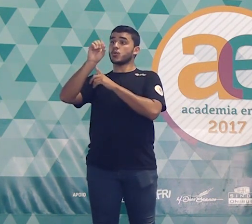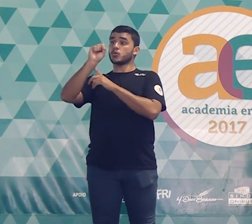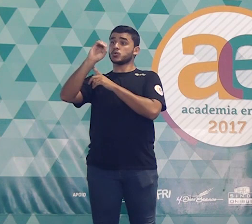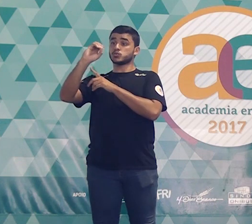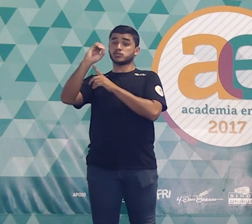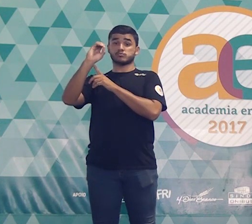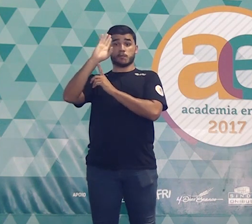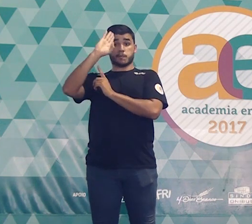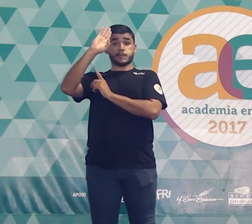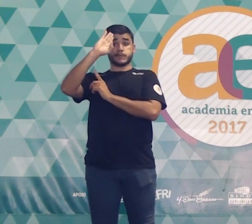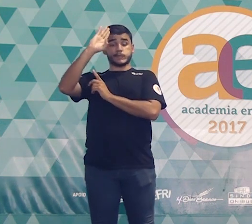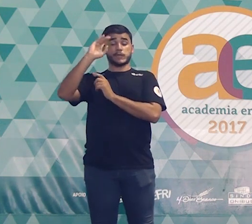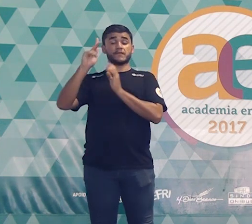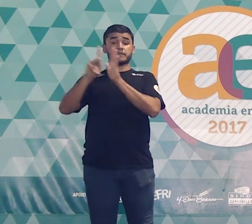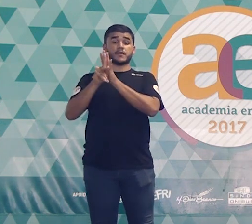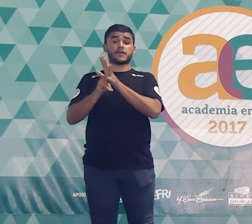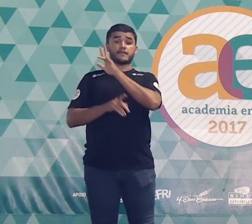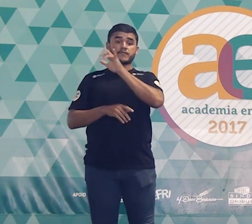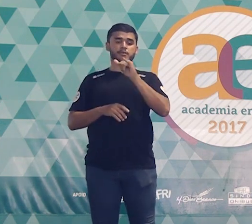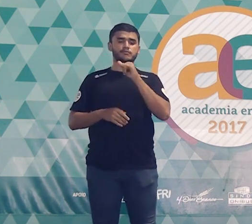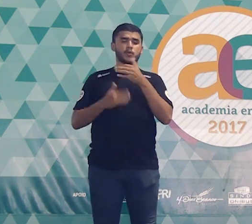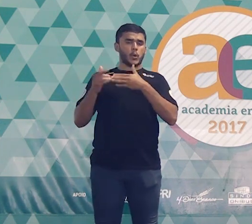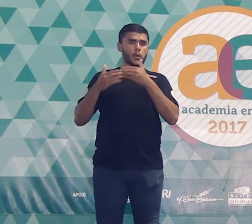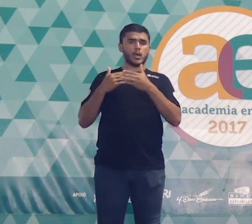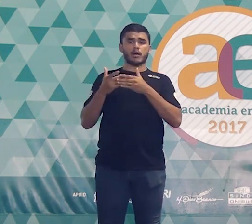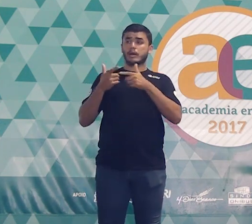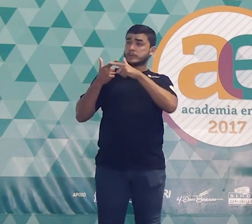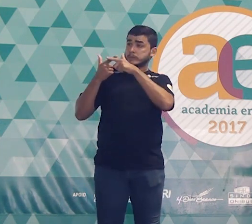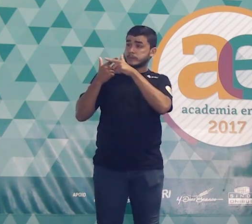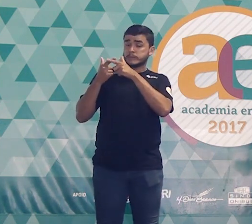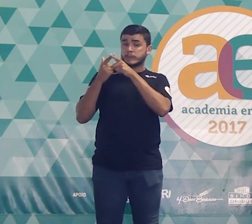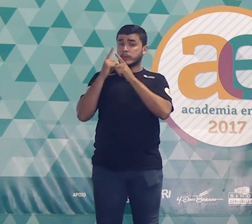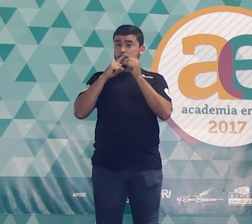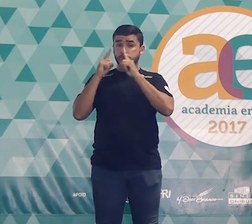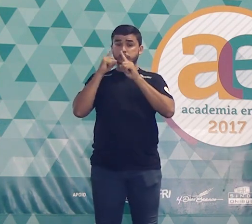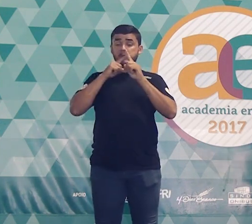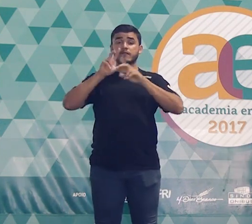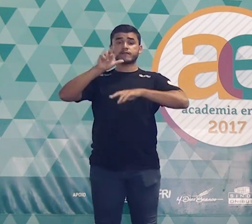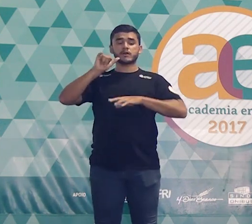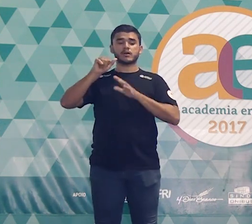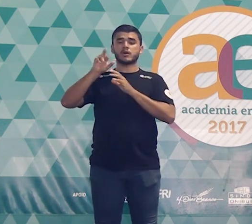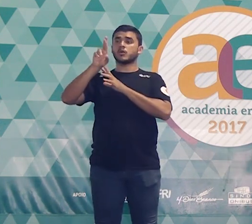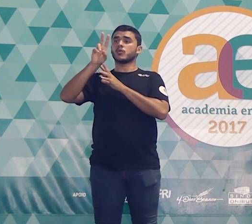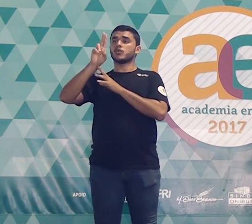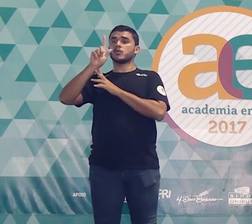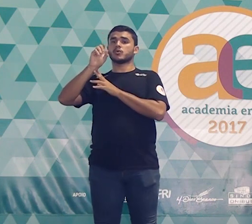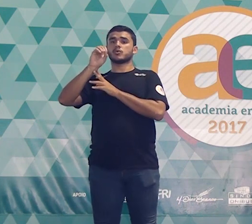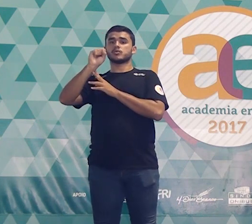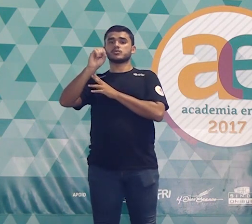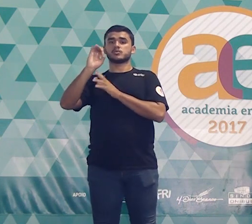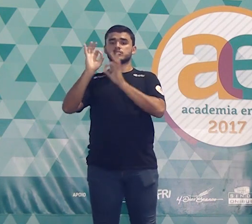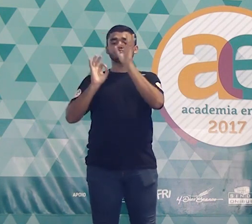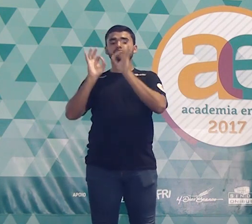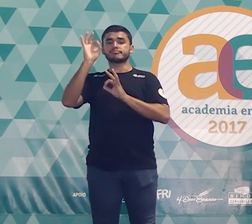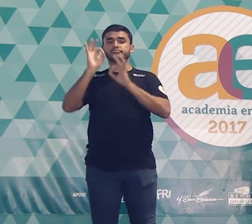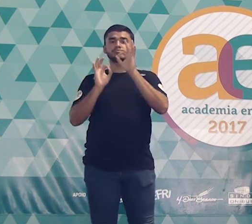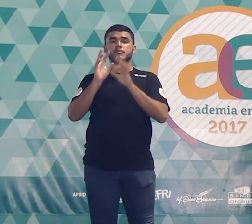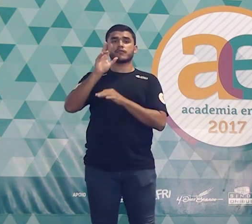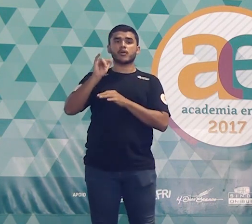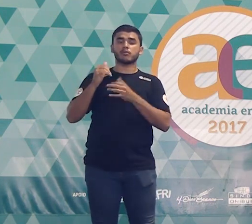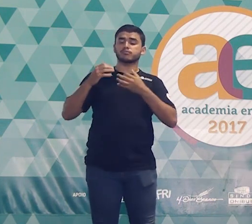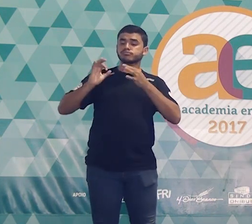tá? Então, qualquer defeito em algum componente do sistema de endomembranas, o rugoso vai lá tentar resolver, como se ele fosse um grande